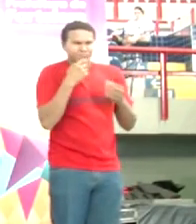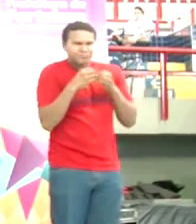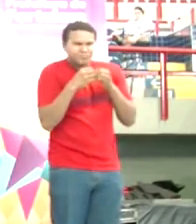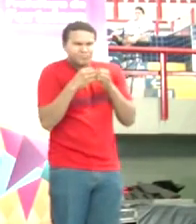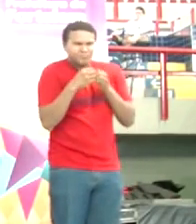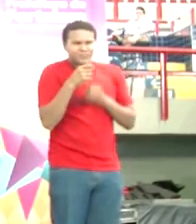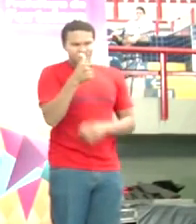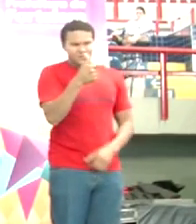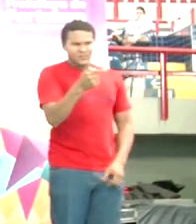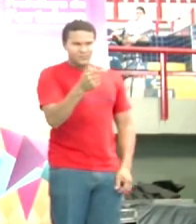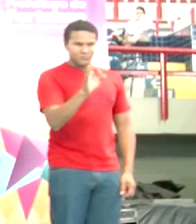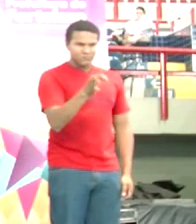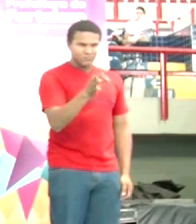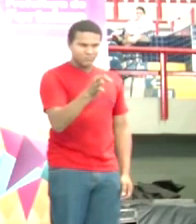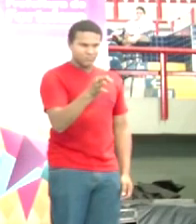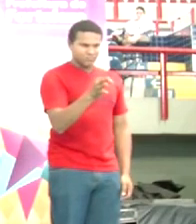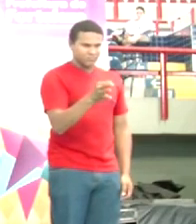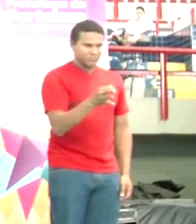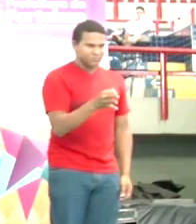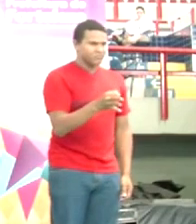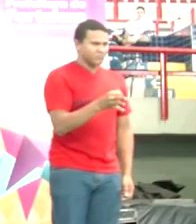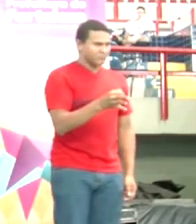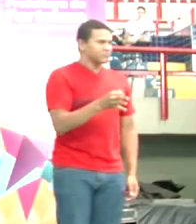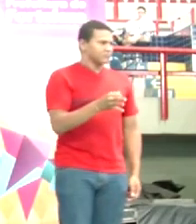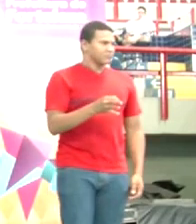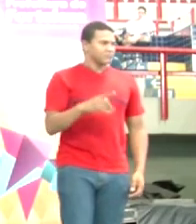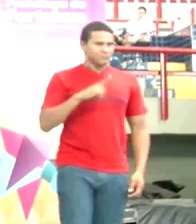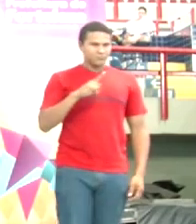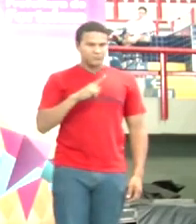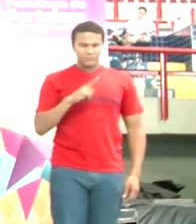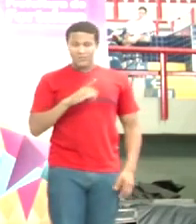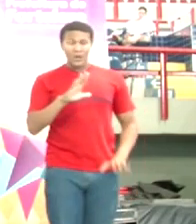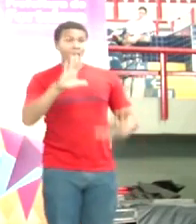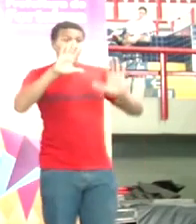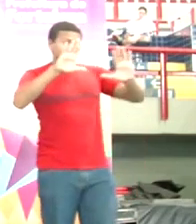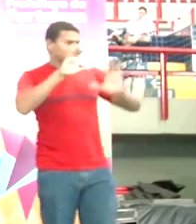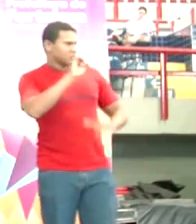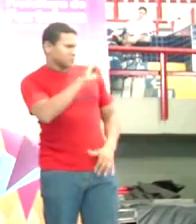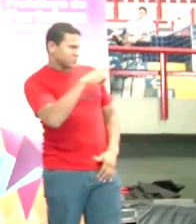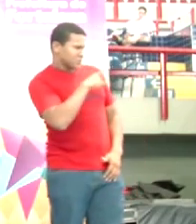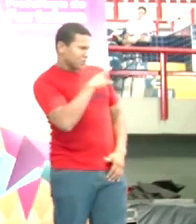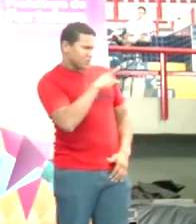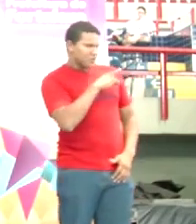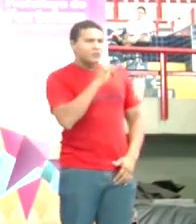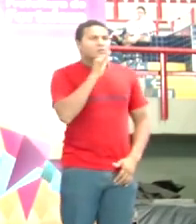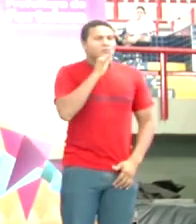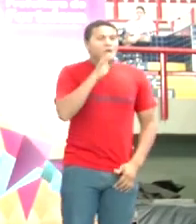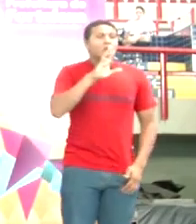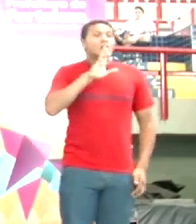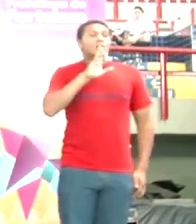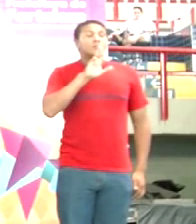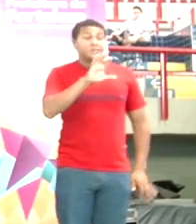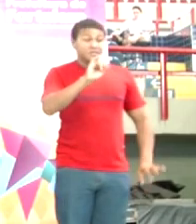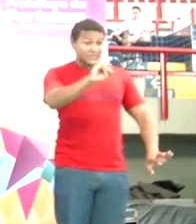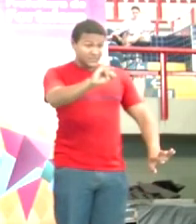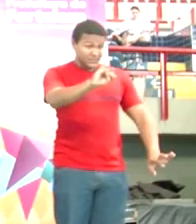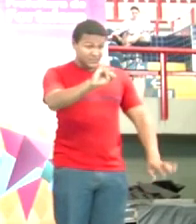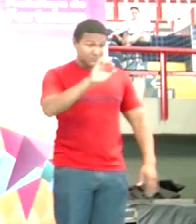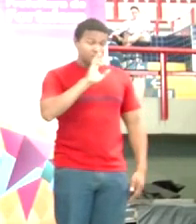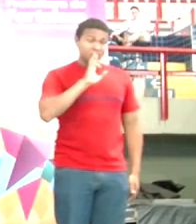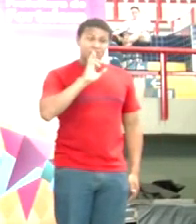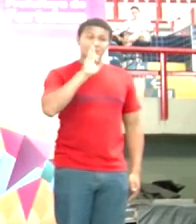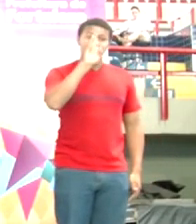Deu 26,9, né? Vou fazer uma pergunta. Se tivesse dado a resposta, preste atenção, eu vou